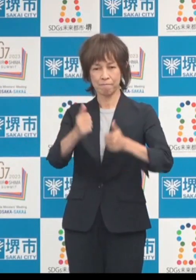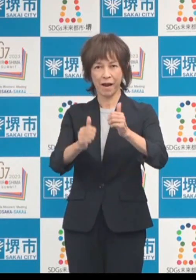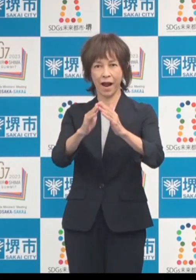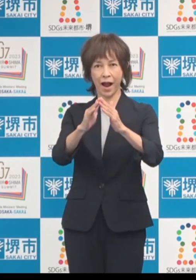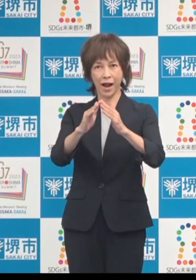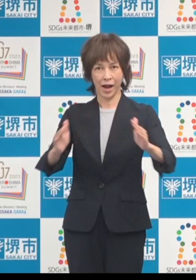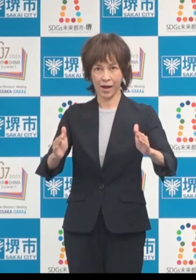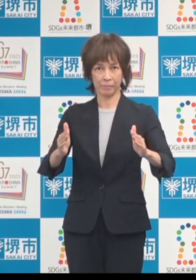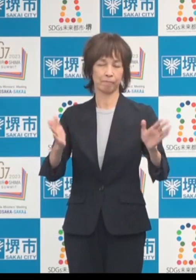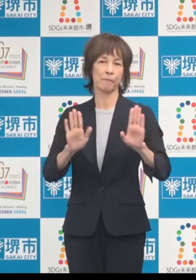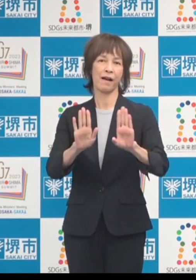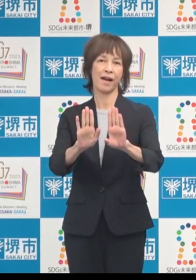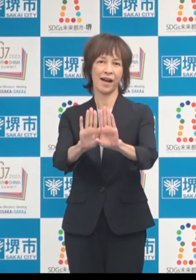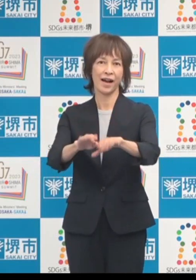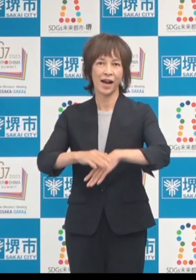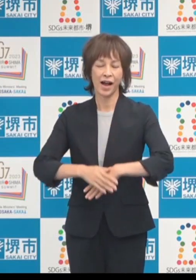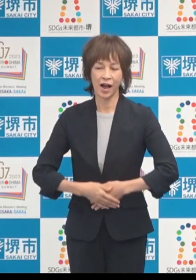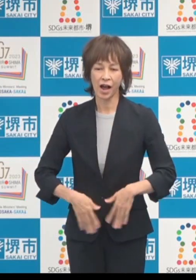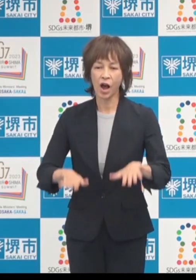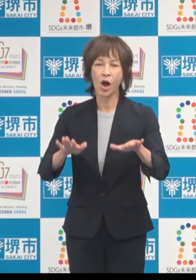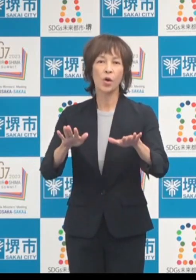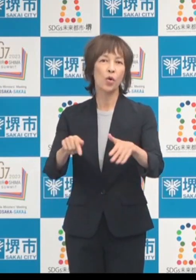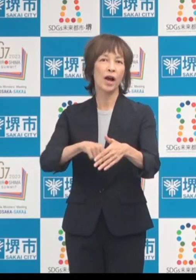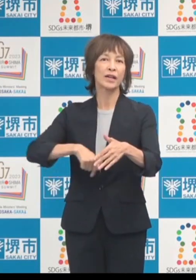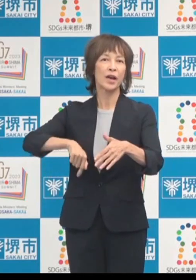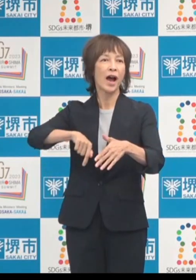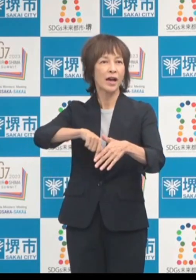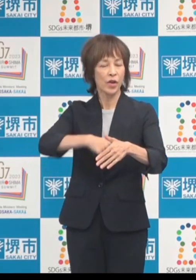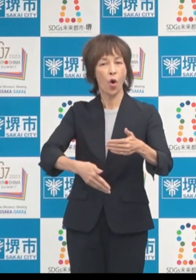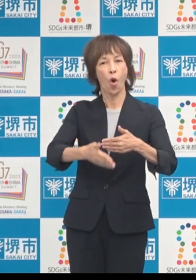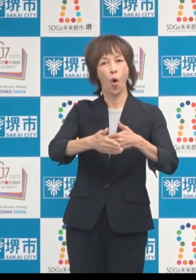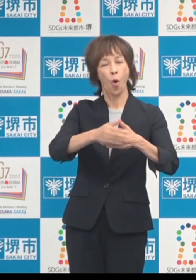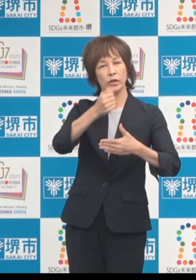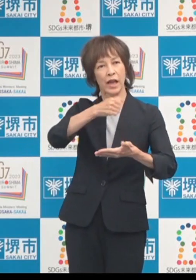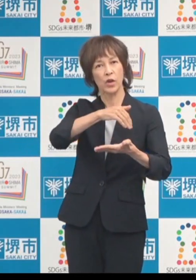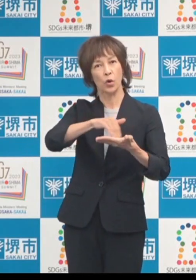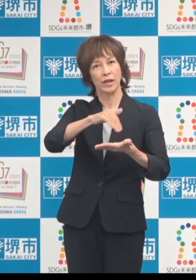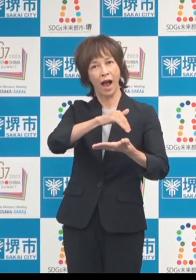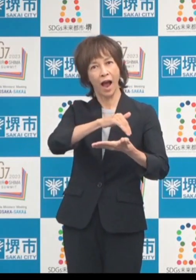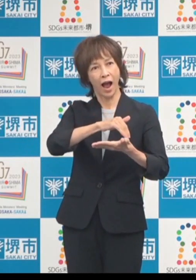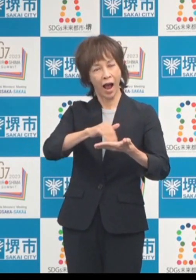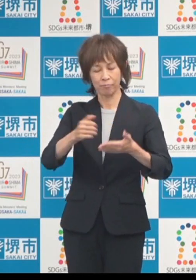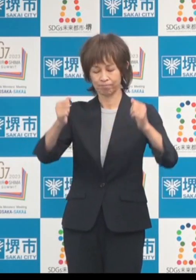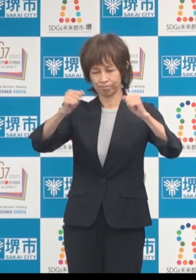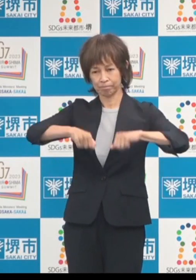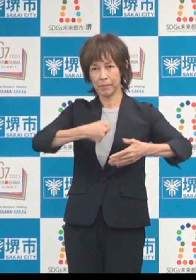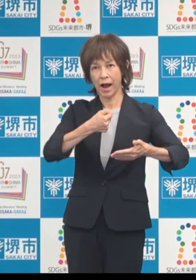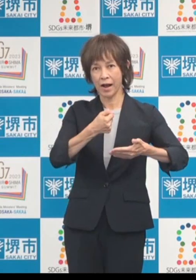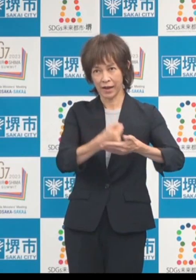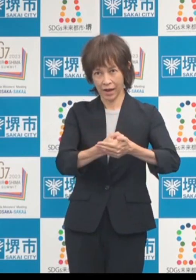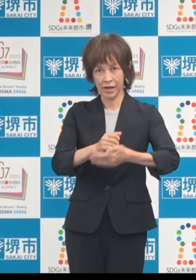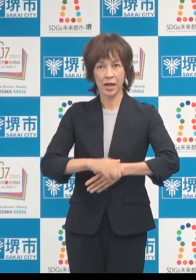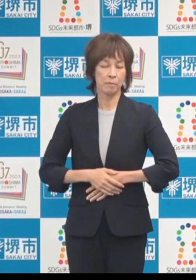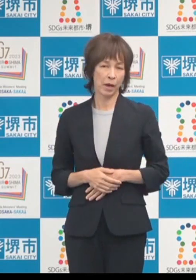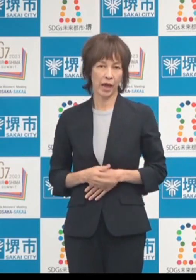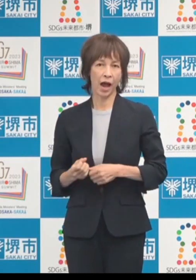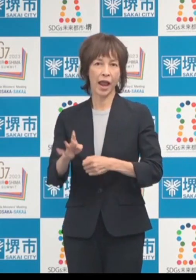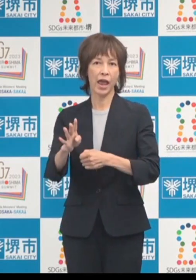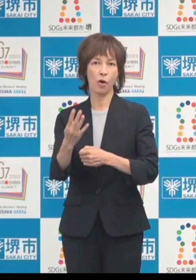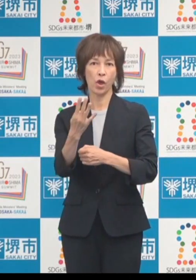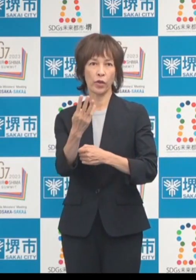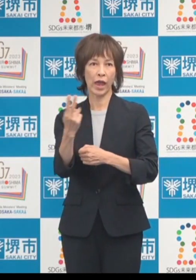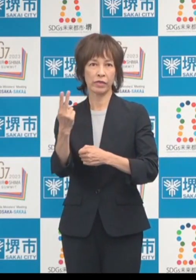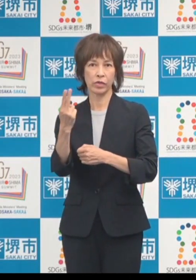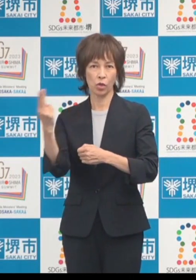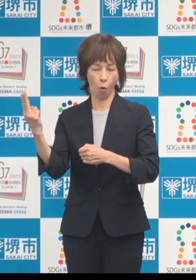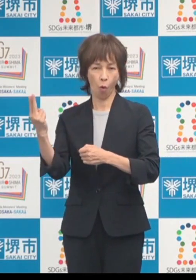をいたしました。今回の議会では補正予算案可決されております。また令和4年度各会計